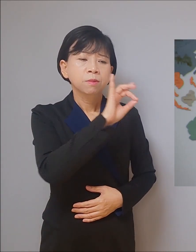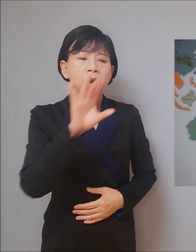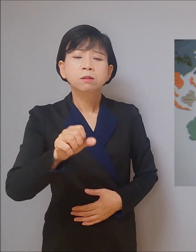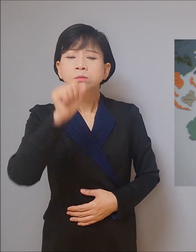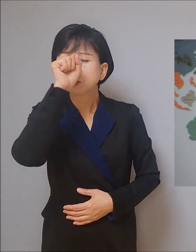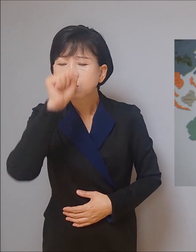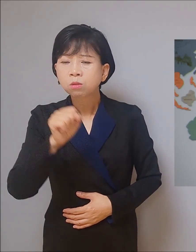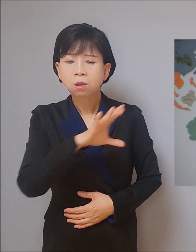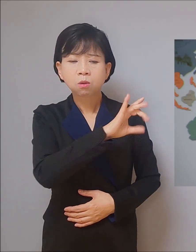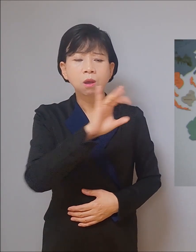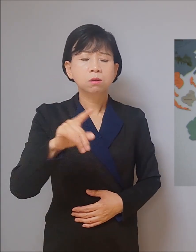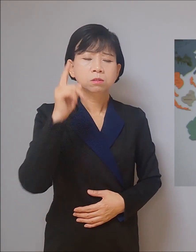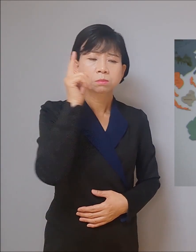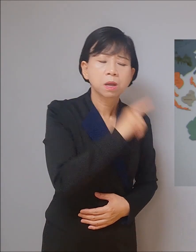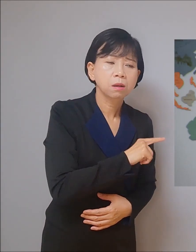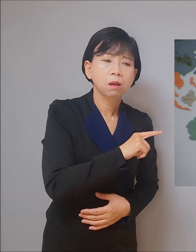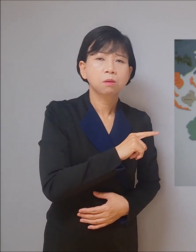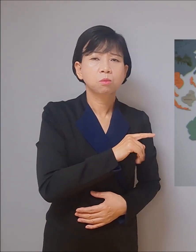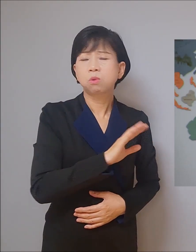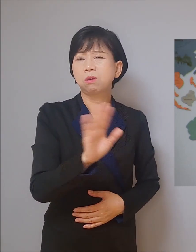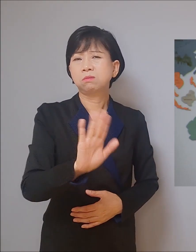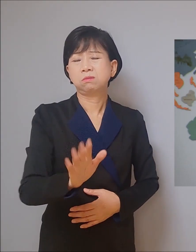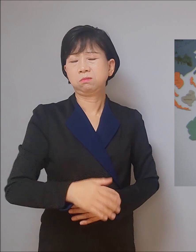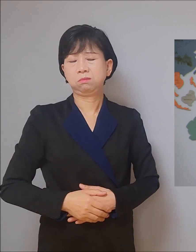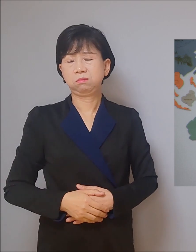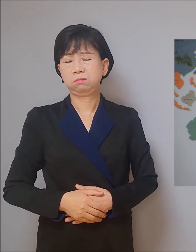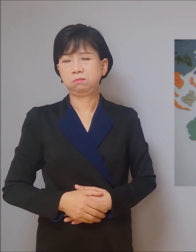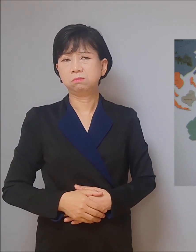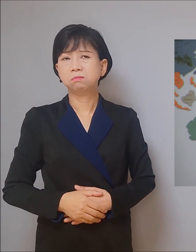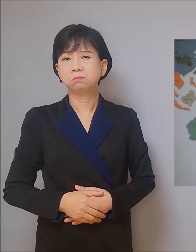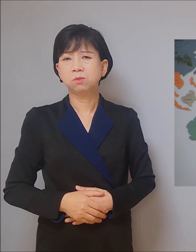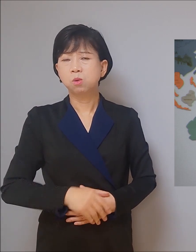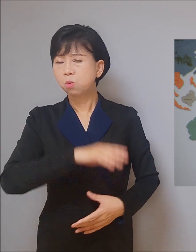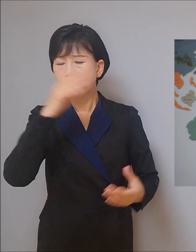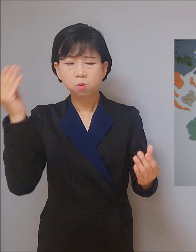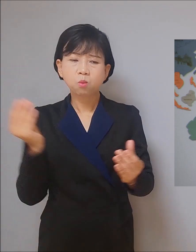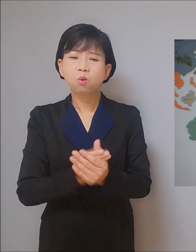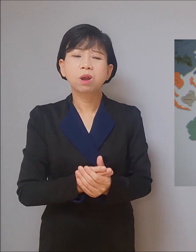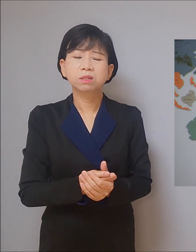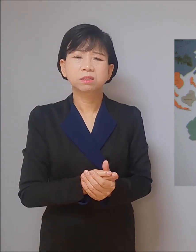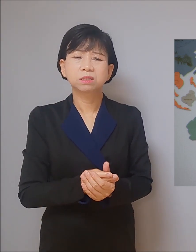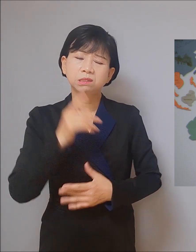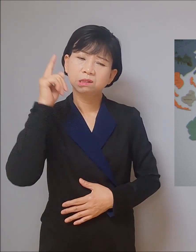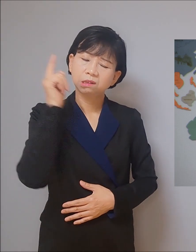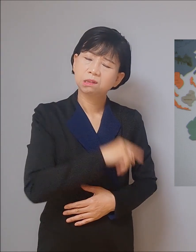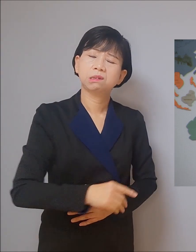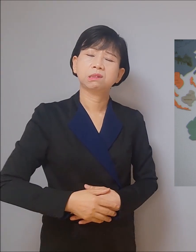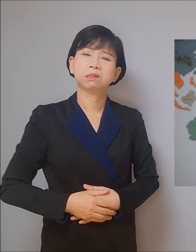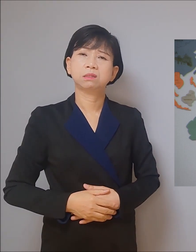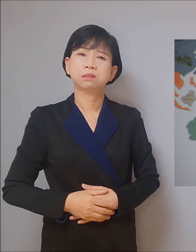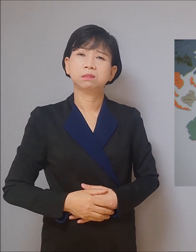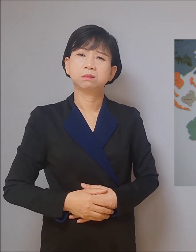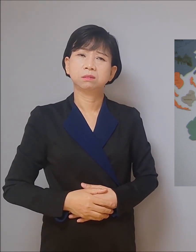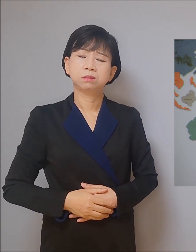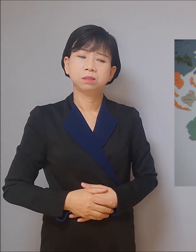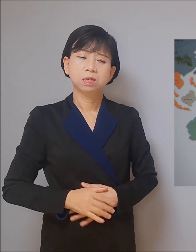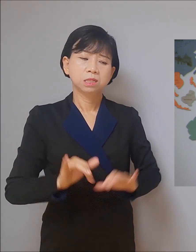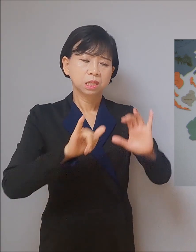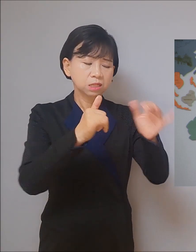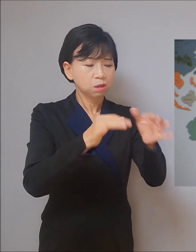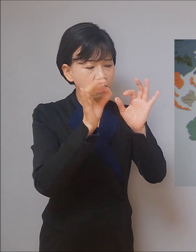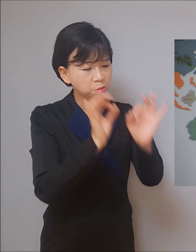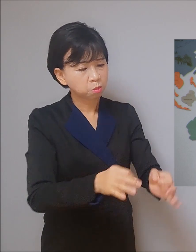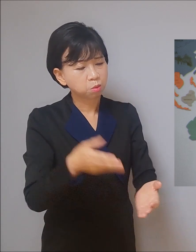악하고 이 정도를 얘기하는 게 아니고 우리는 전적 타락입니다. 어느 날 우리는 뉴스를 보고 세상이 왜